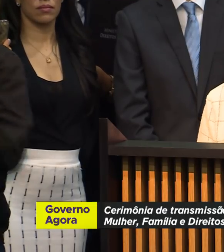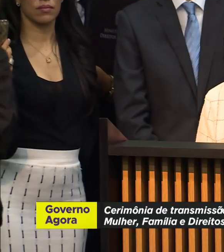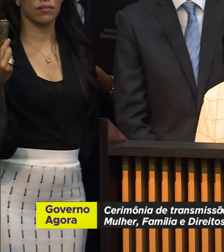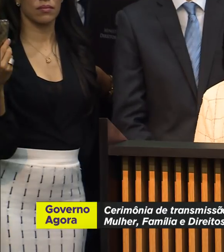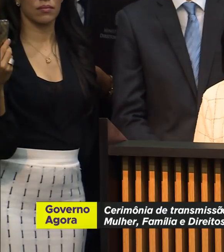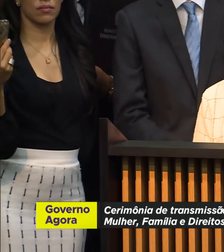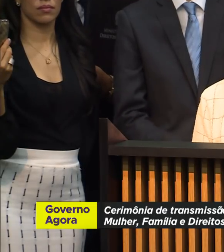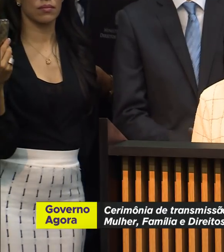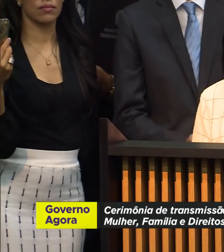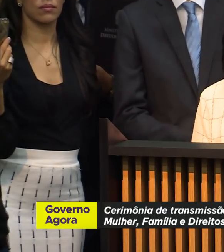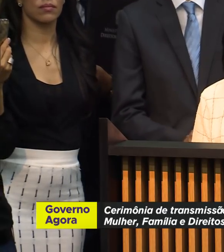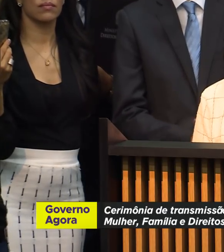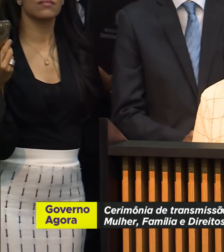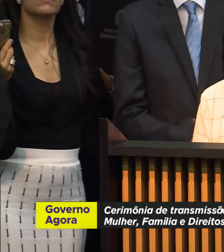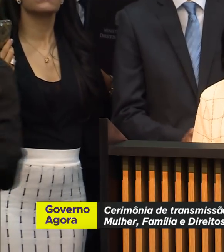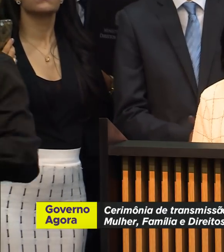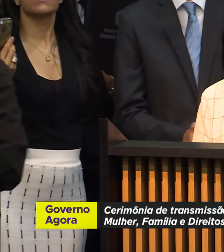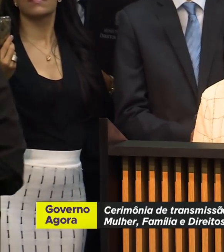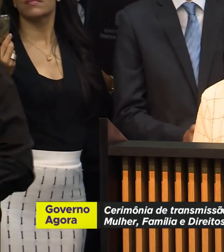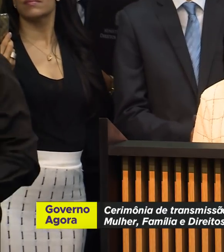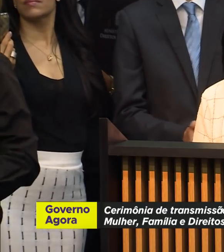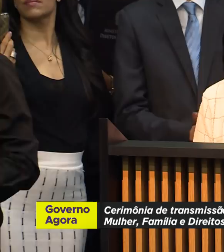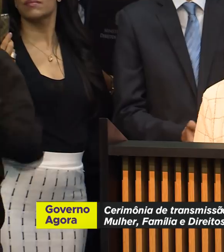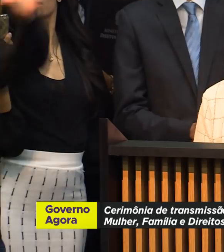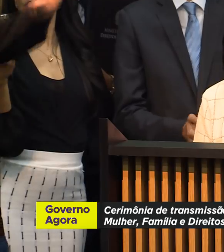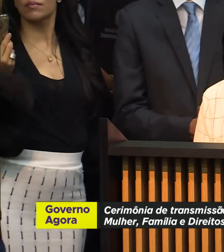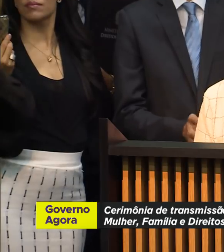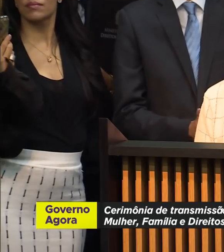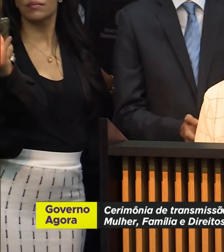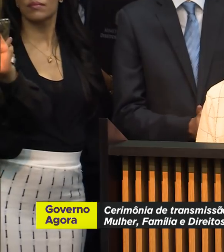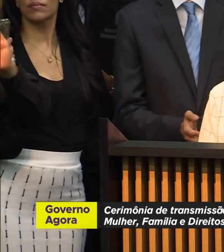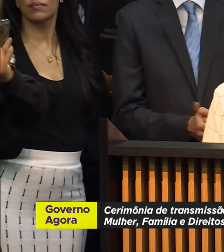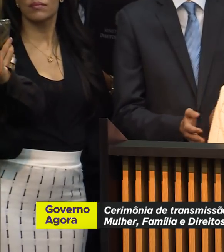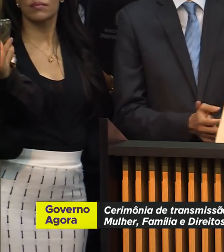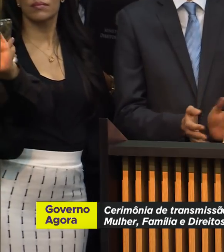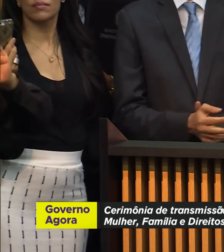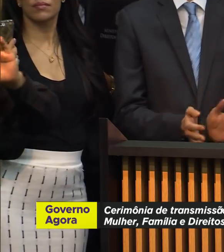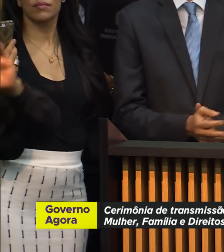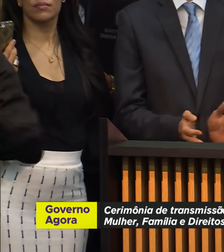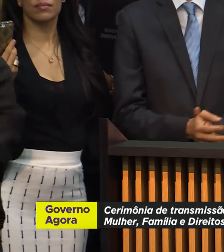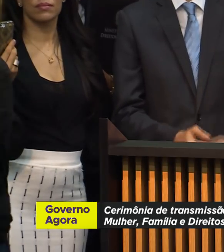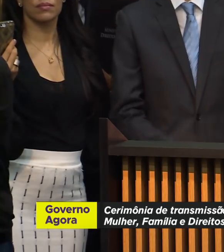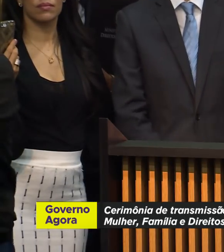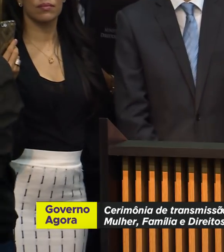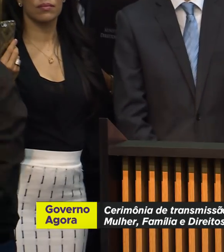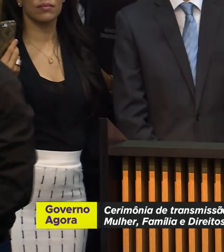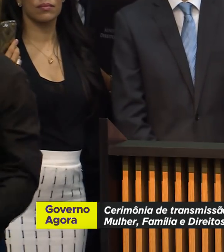um orçamento milionário no Ministério da Saúde para alcançar essas crianças.